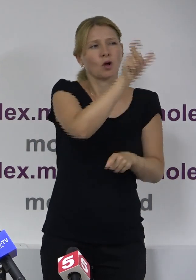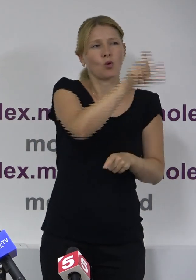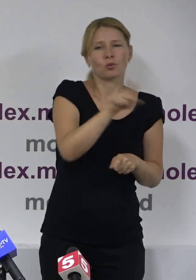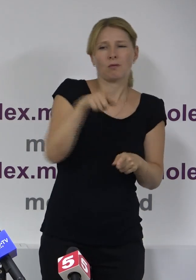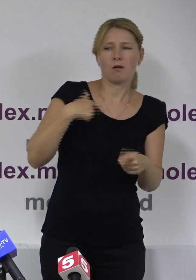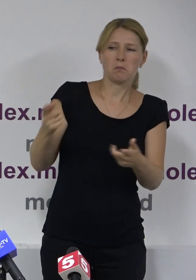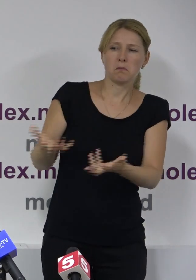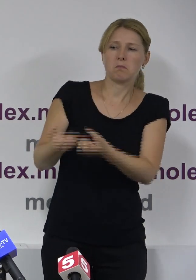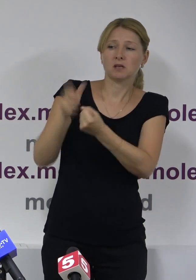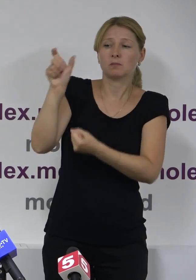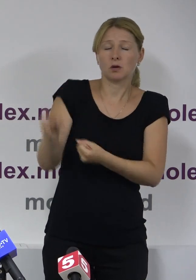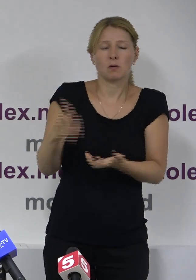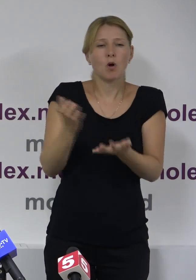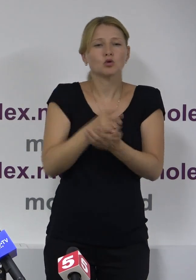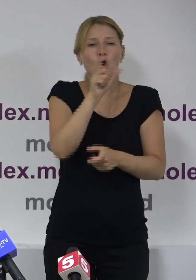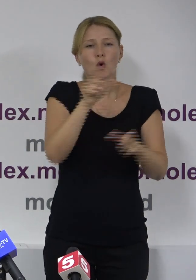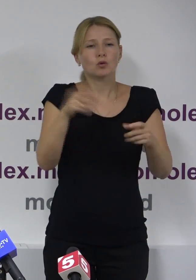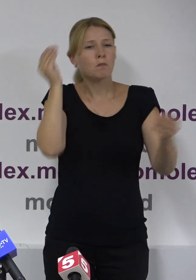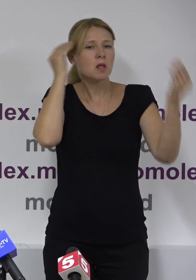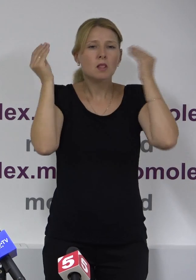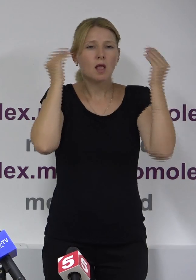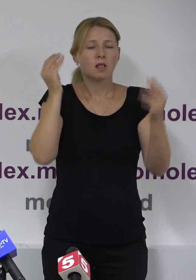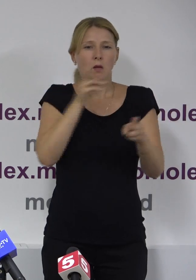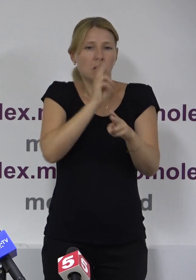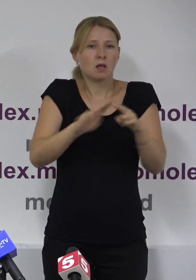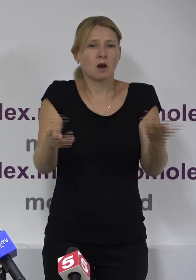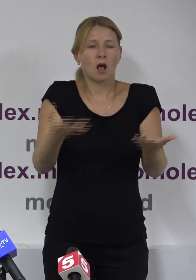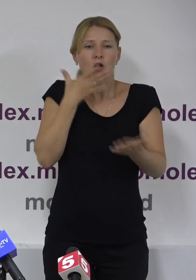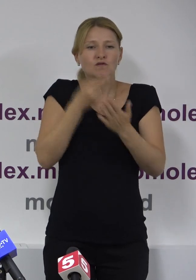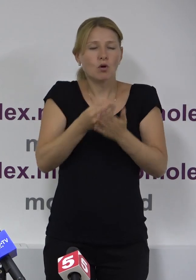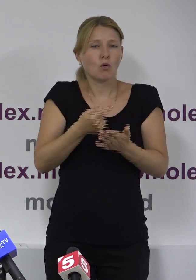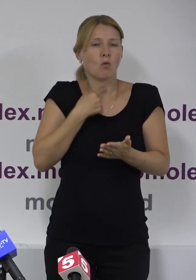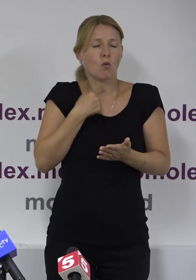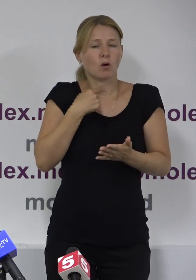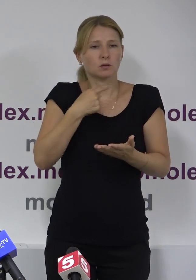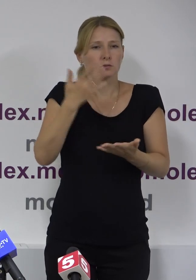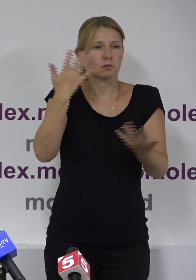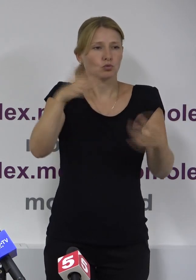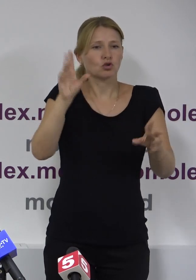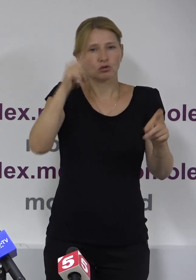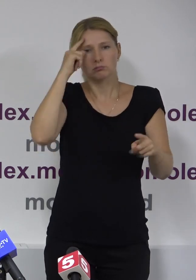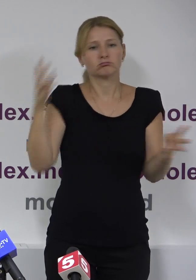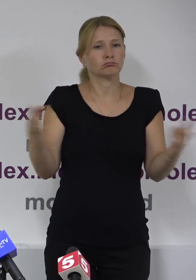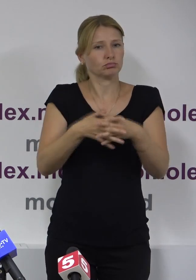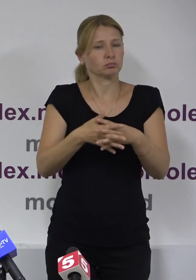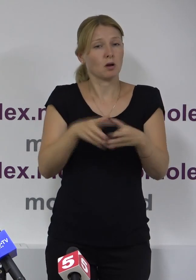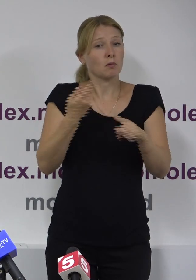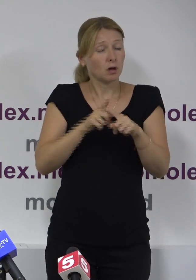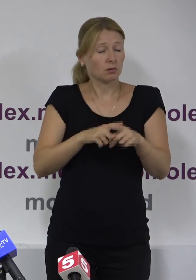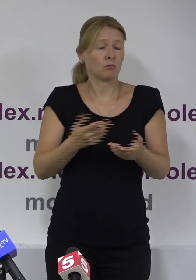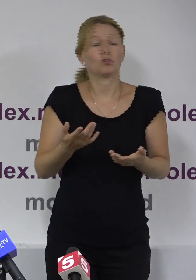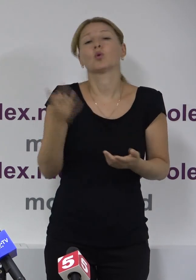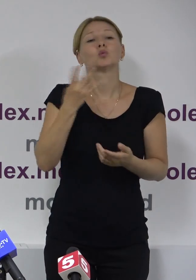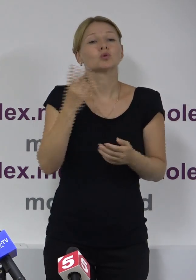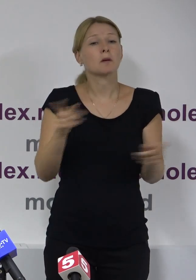alta la referendum, dar utilizarea resurselor financiare ar trebui să fie limitată, restrânsă, pentru că, de